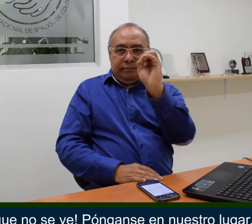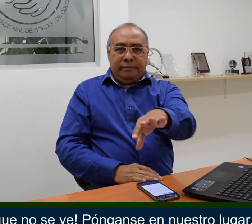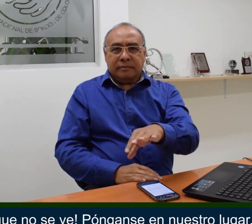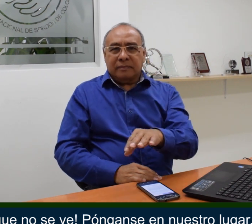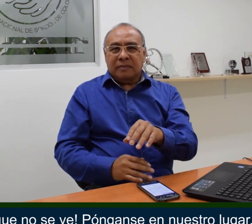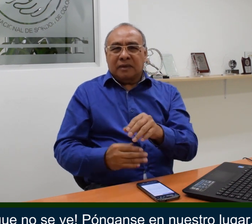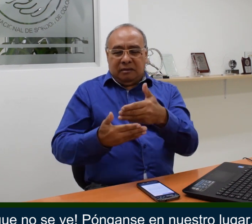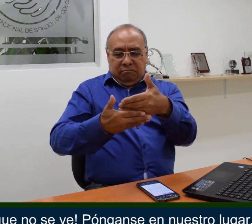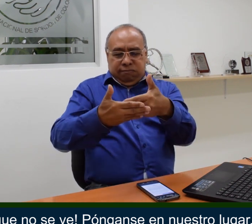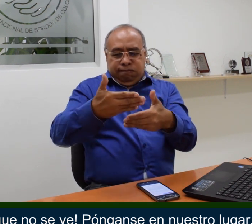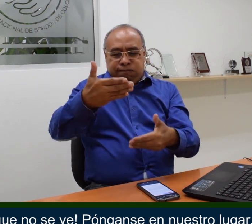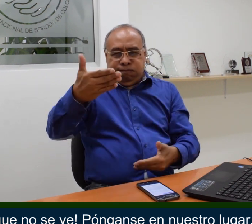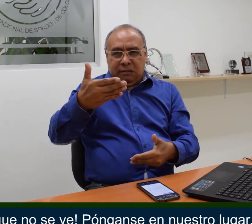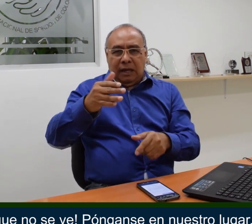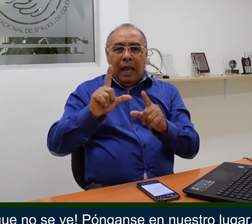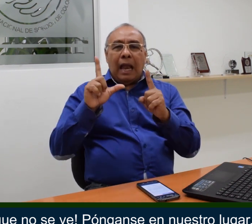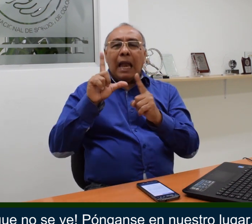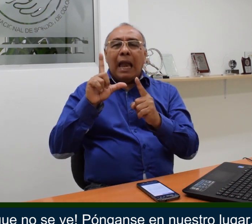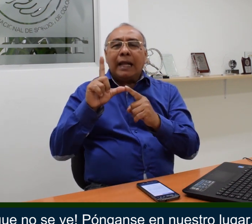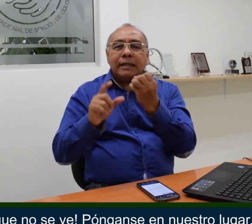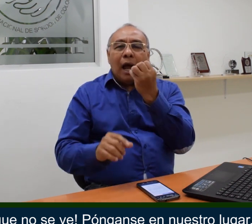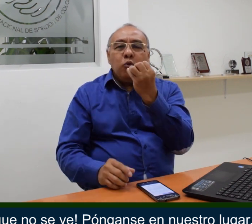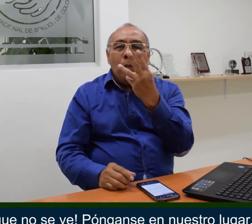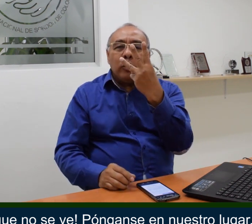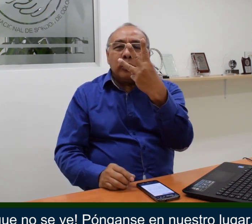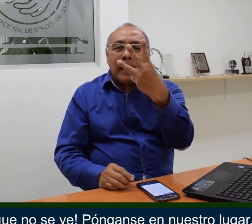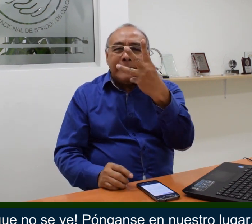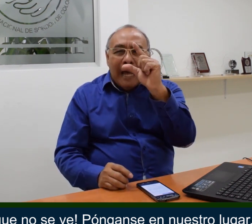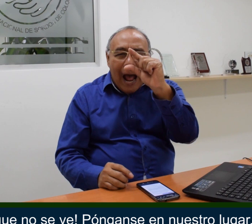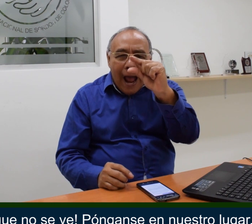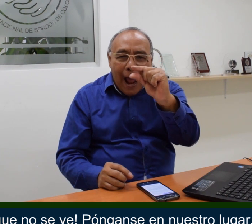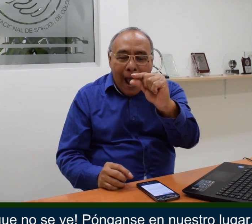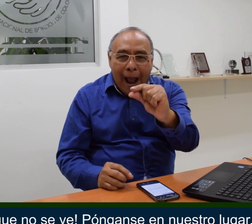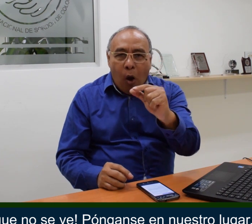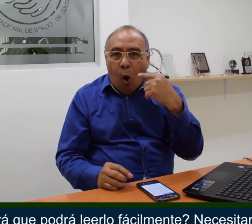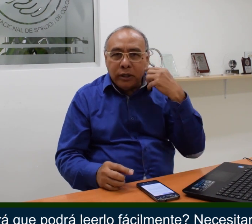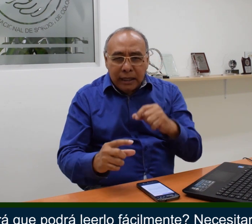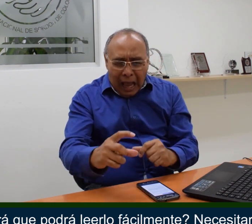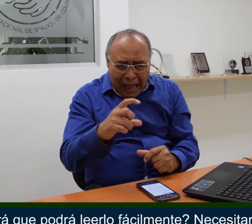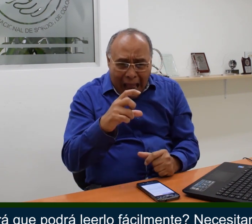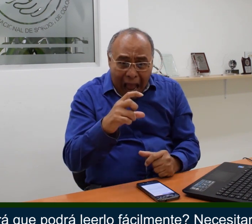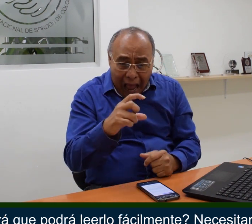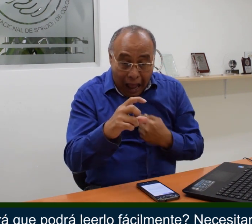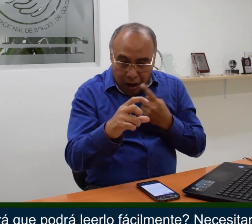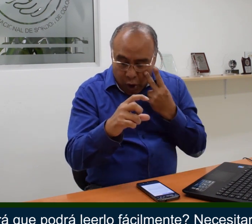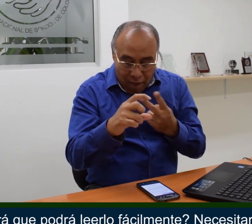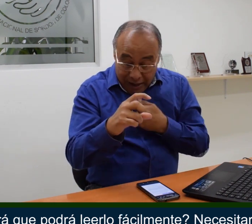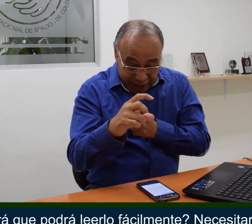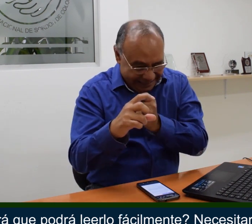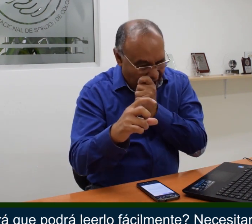un texto con letra tamaño 3, pequeñísima, ¿será que podrá leerlo fácilmente? Necesitaría una lupa.